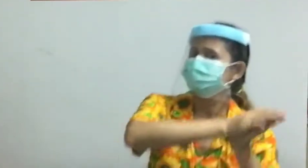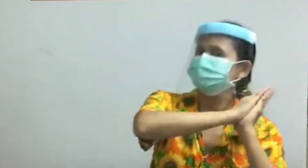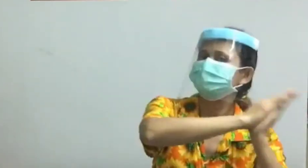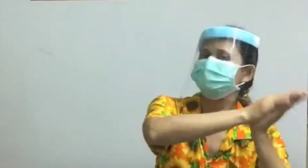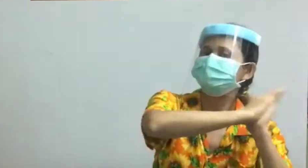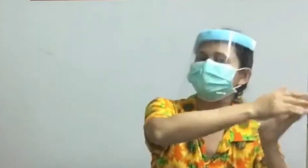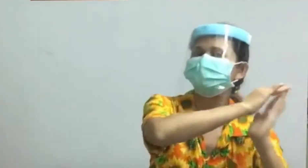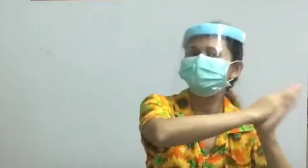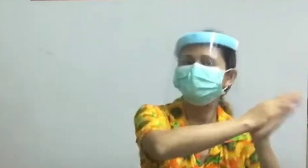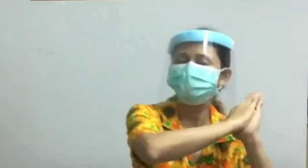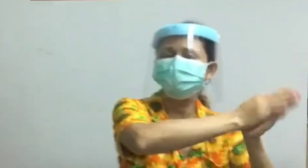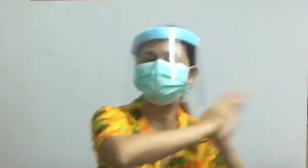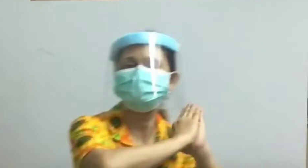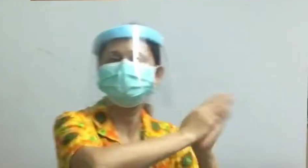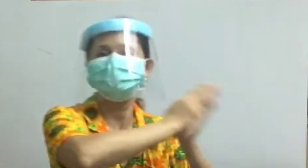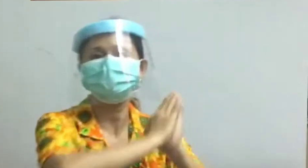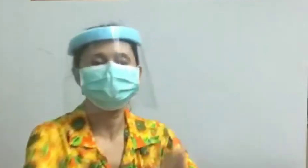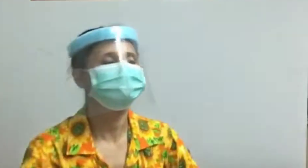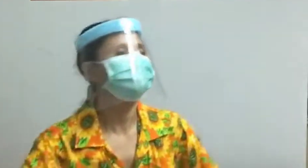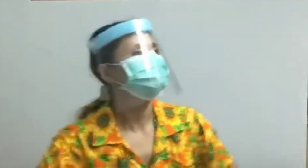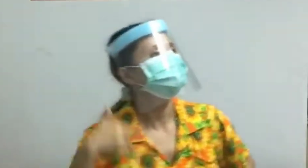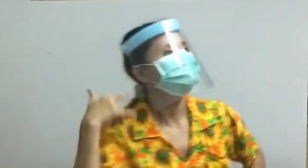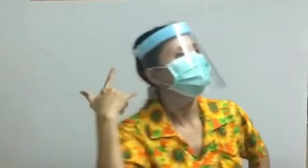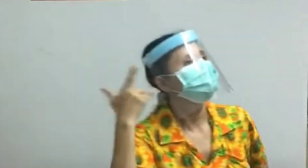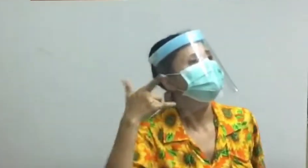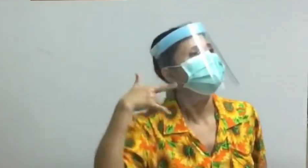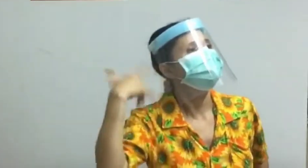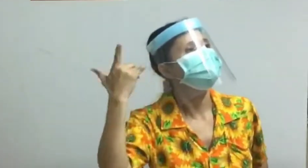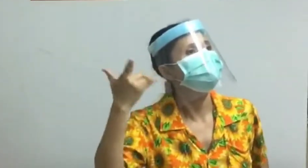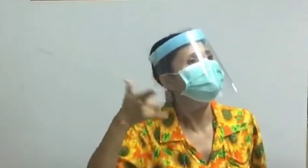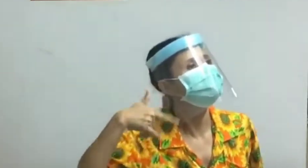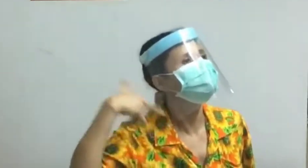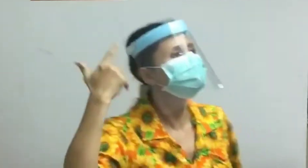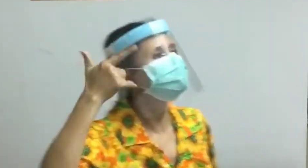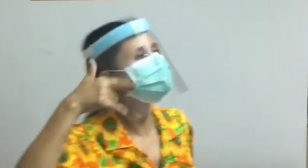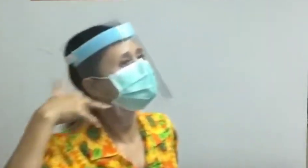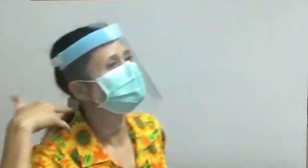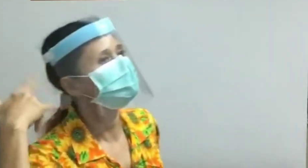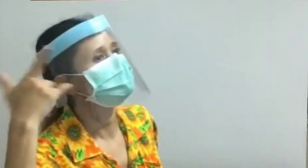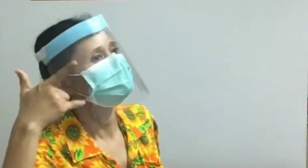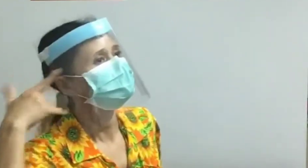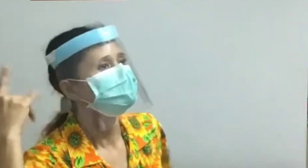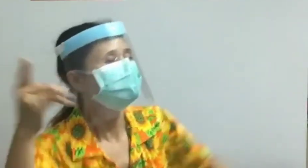นอยู่บ้านลูกค้าก็โทรมาจ้างเรามาจ้าง